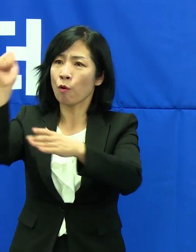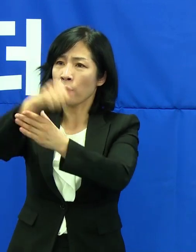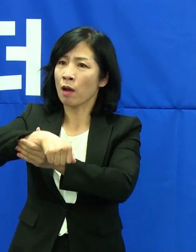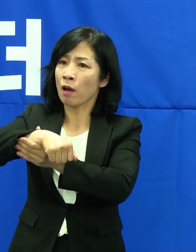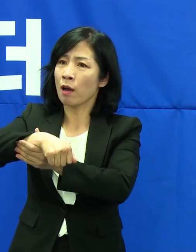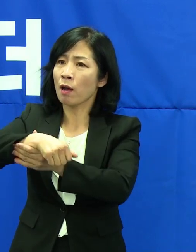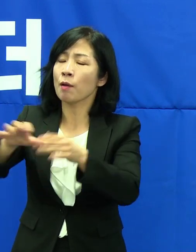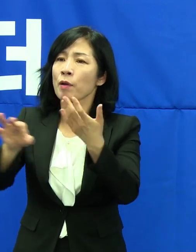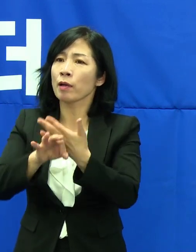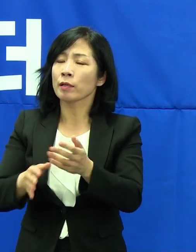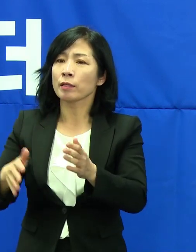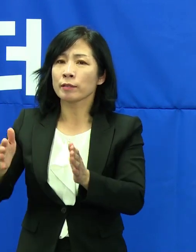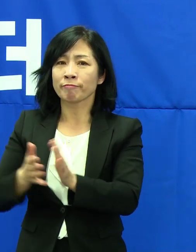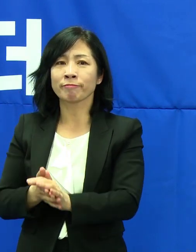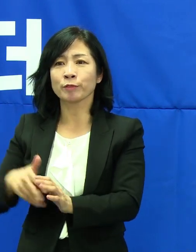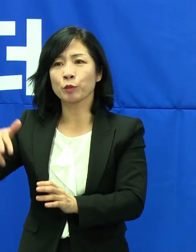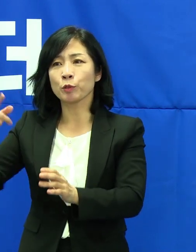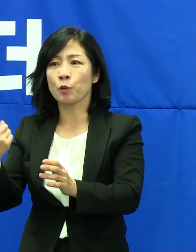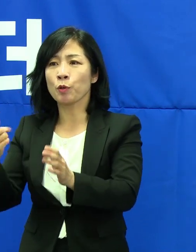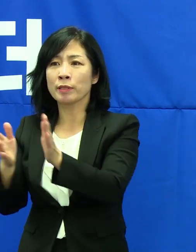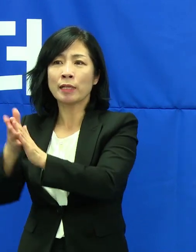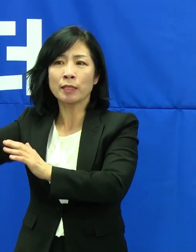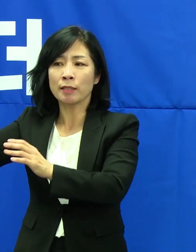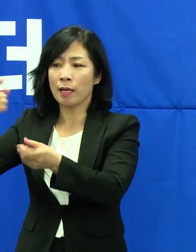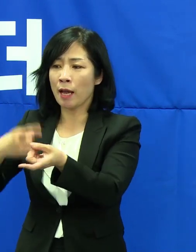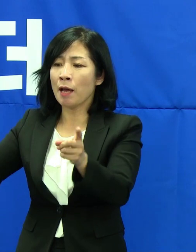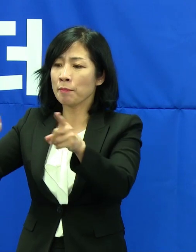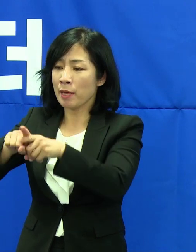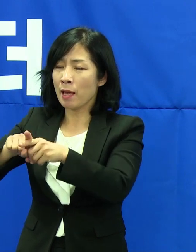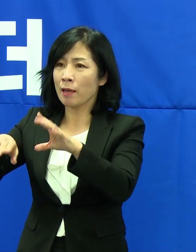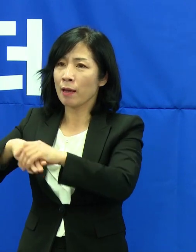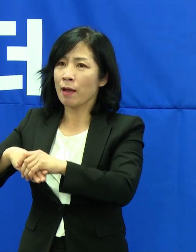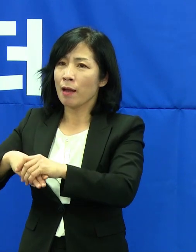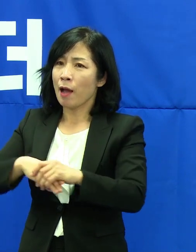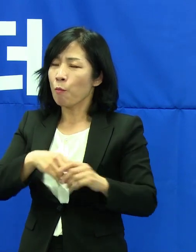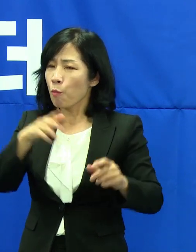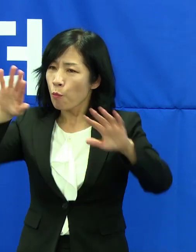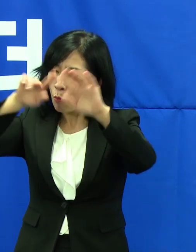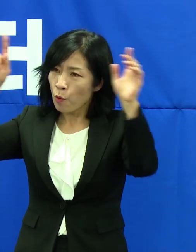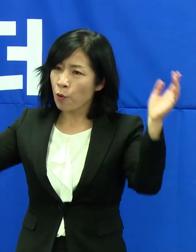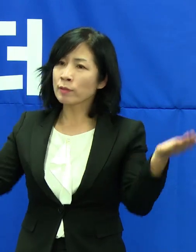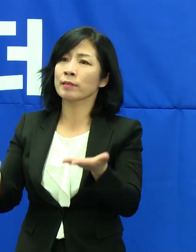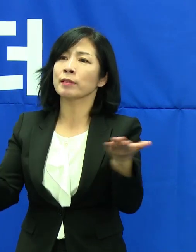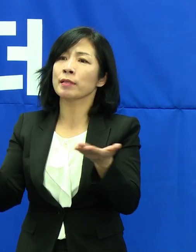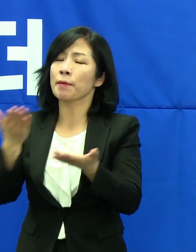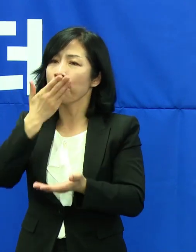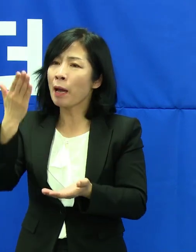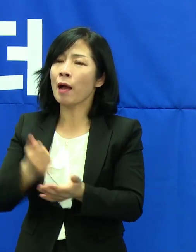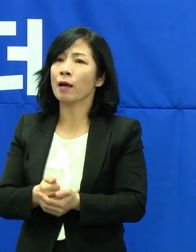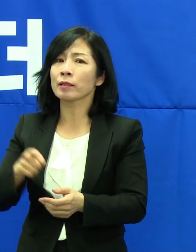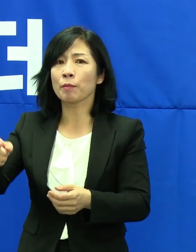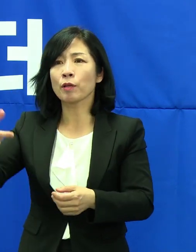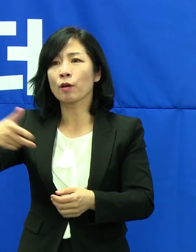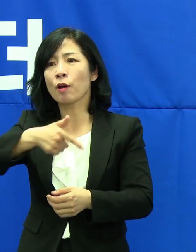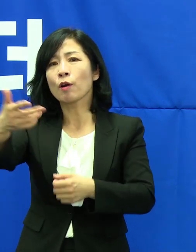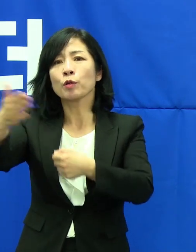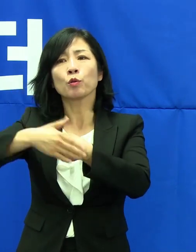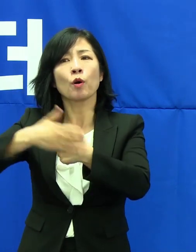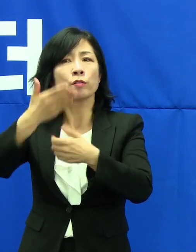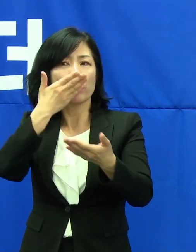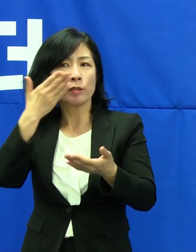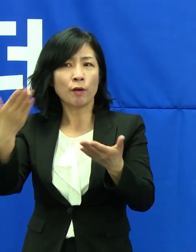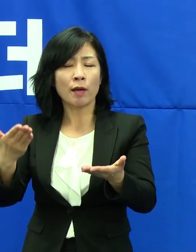주시면 우리 선배님과 손잡고 정말 헐벌 날아다닐 것 같습니다. 여러분들 그렇게 도와주실 거라고 생각하면